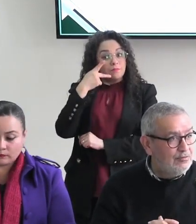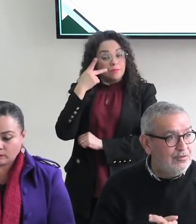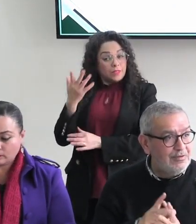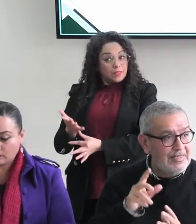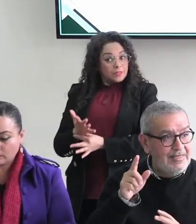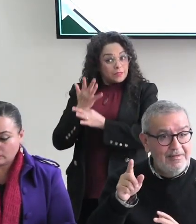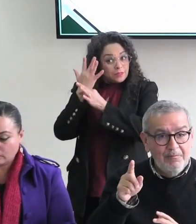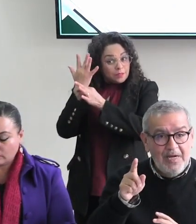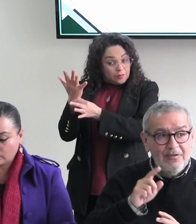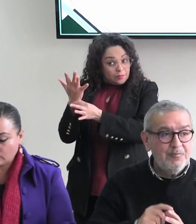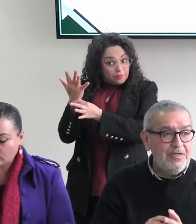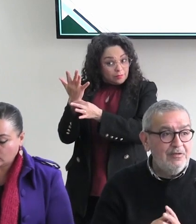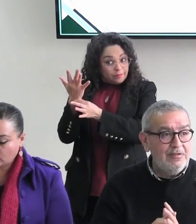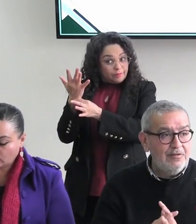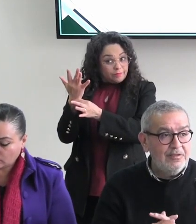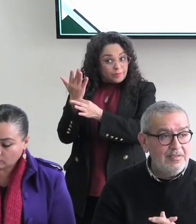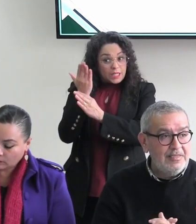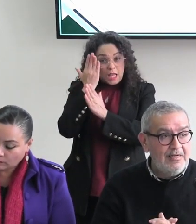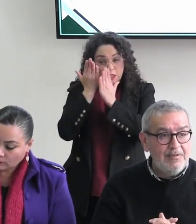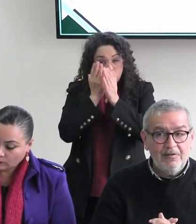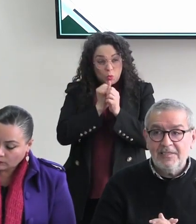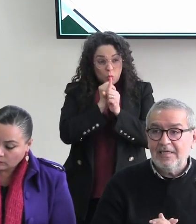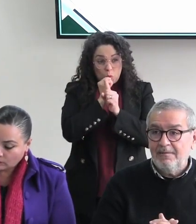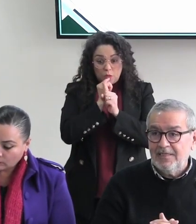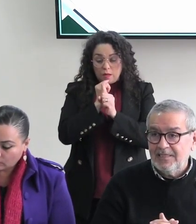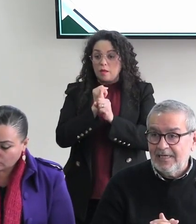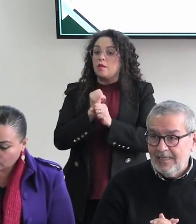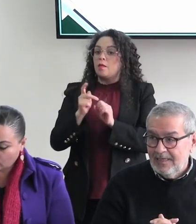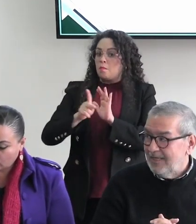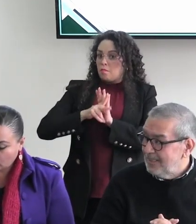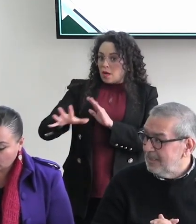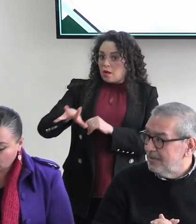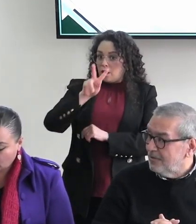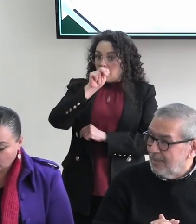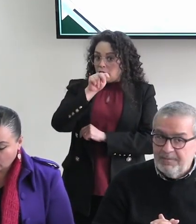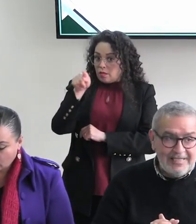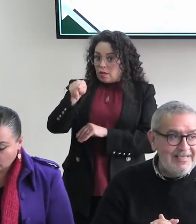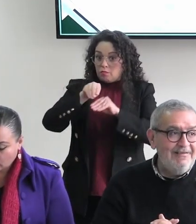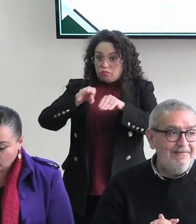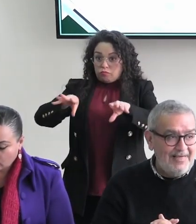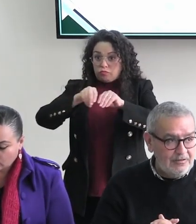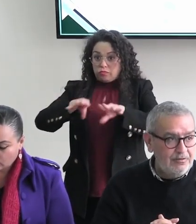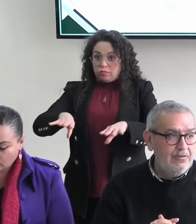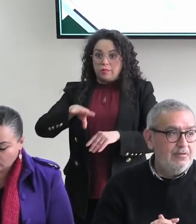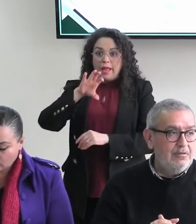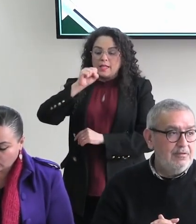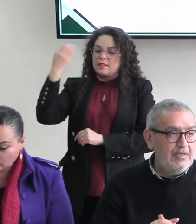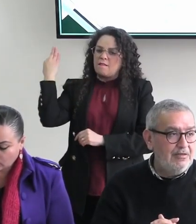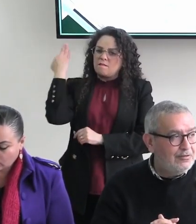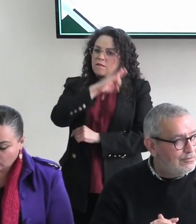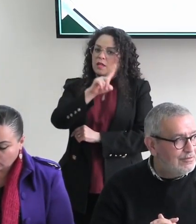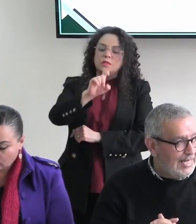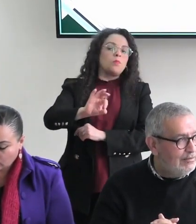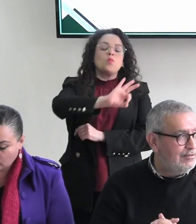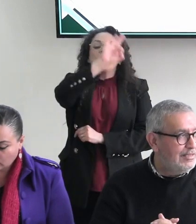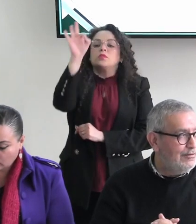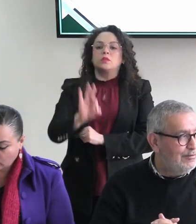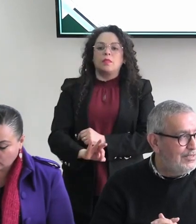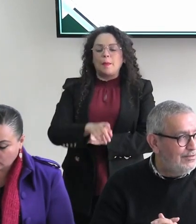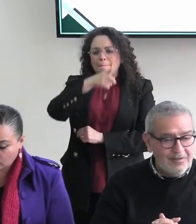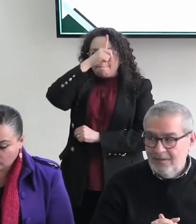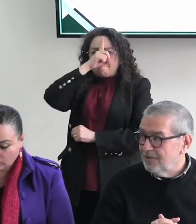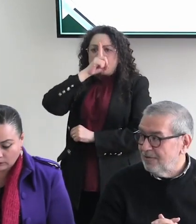en ese estudio que varios periódicos y televisoras acaban de sacar es totalmente falso. Incluso sus